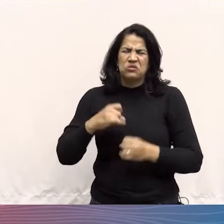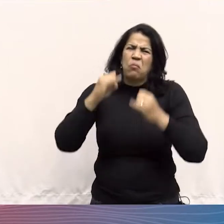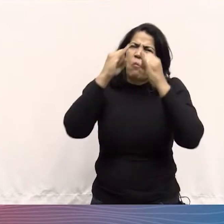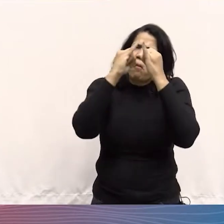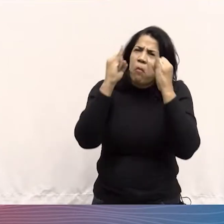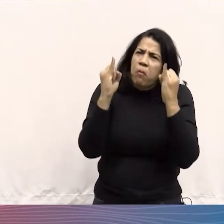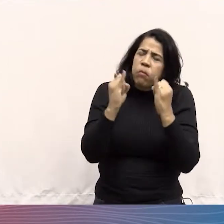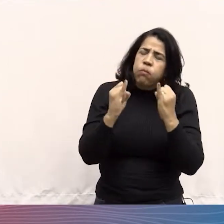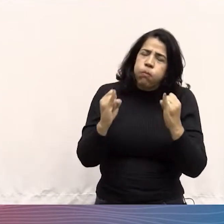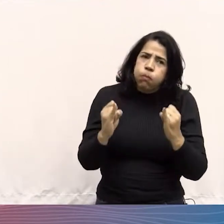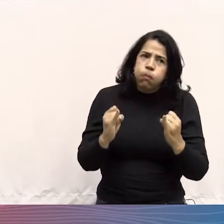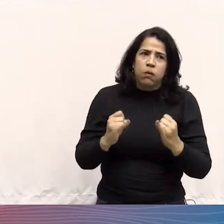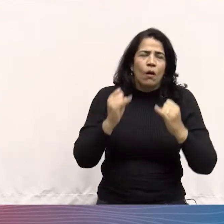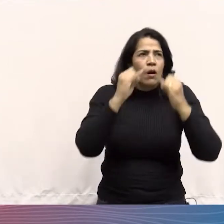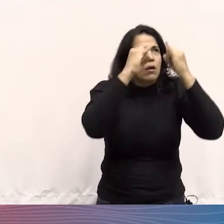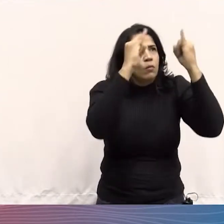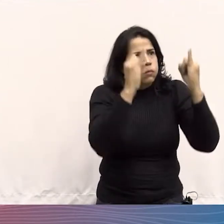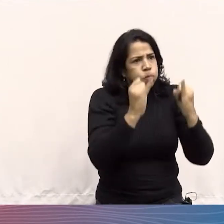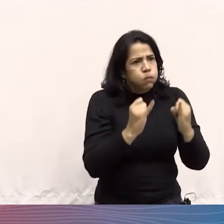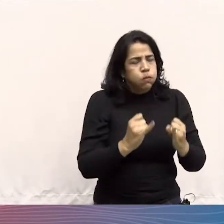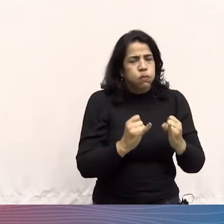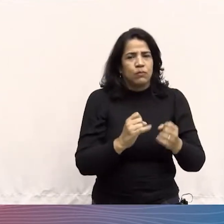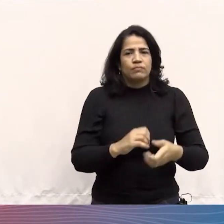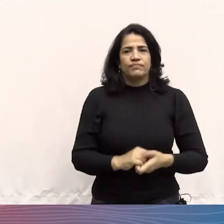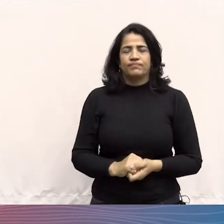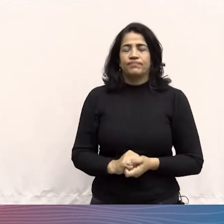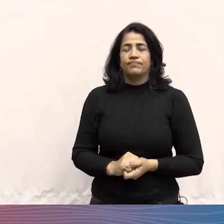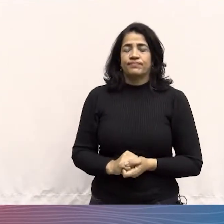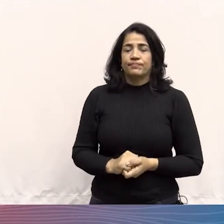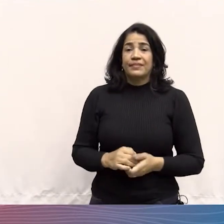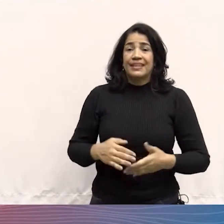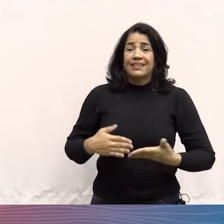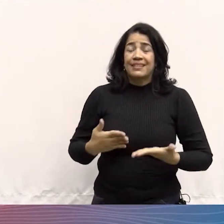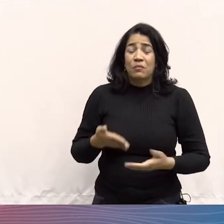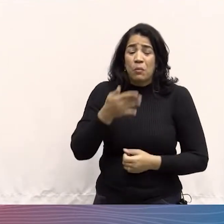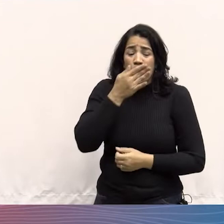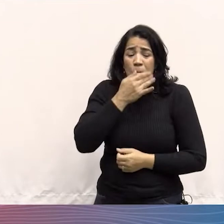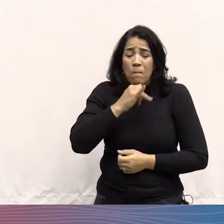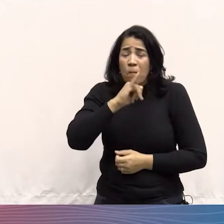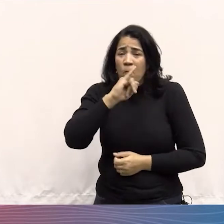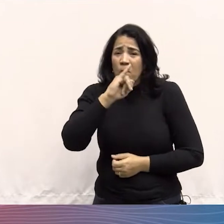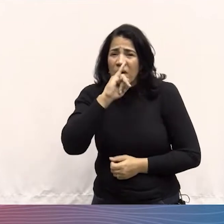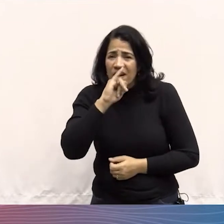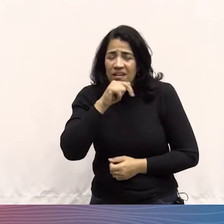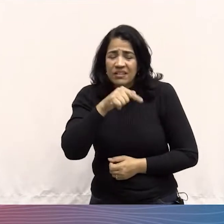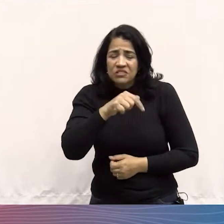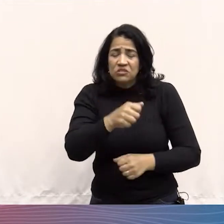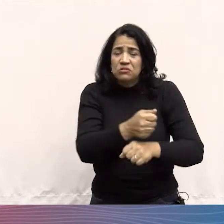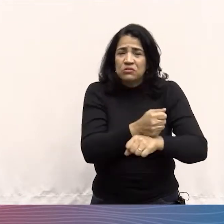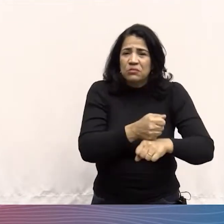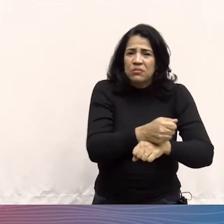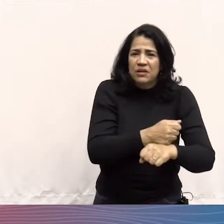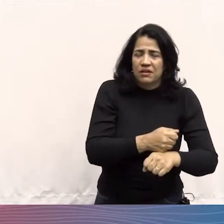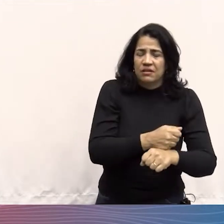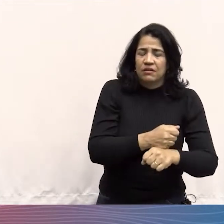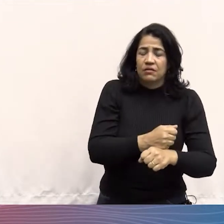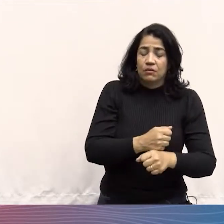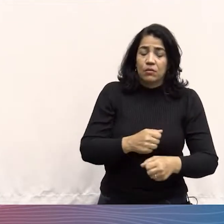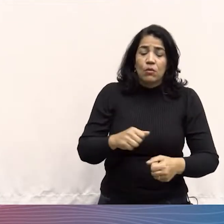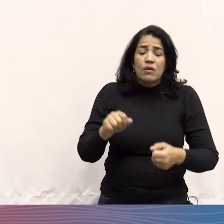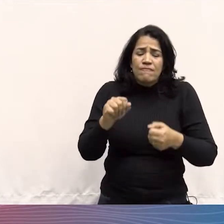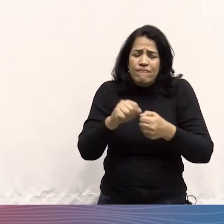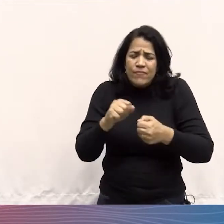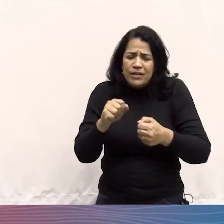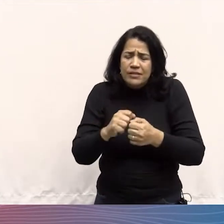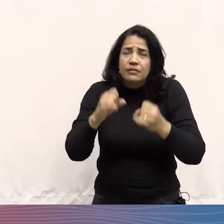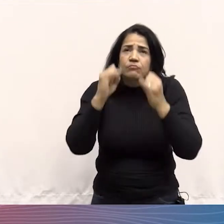irmão Pedro falou que até o pai dele era fabricante de ídolos. Meu Deus do céu, como